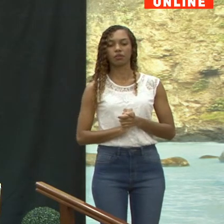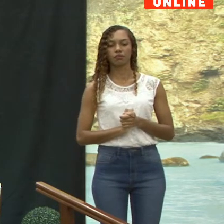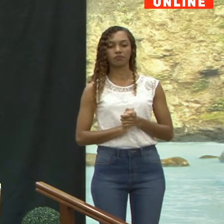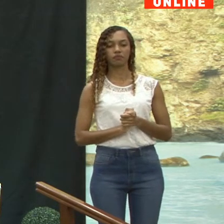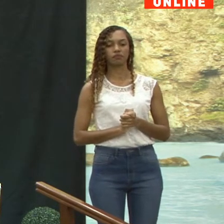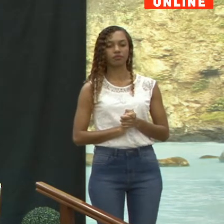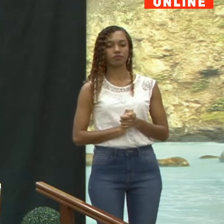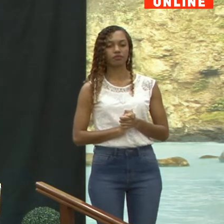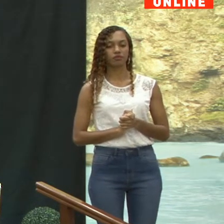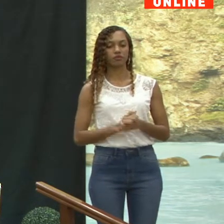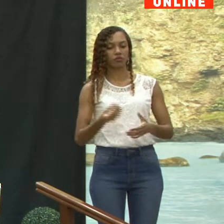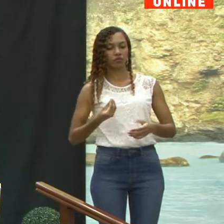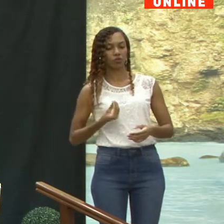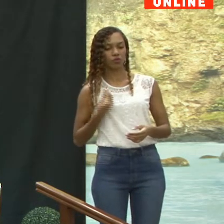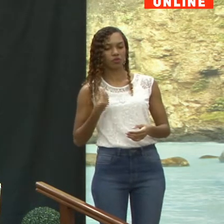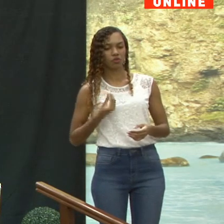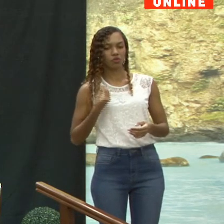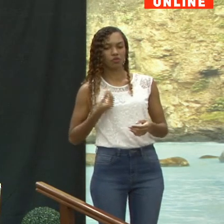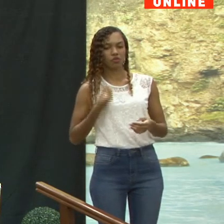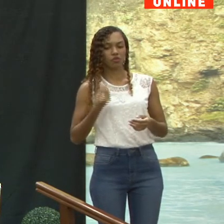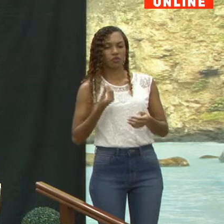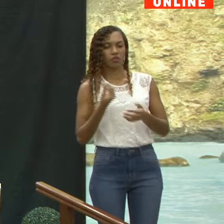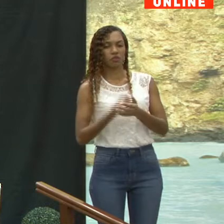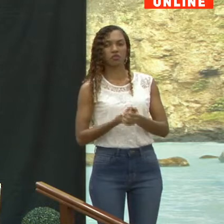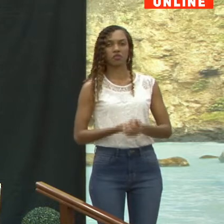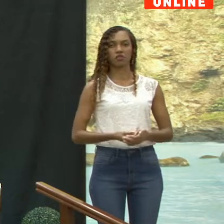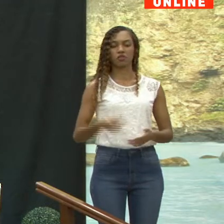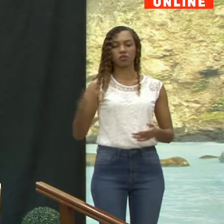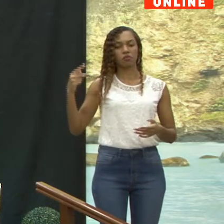em penitência rigorosa.